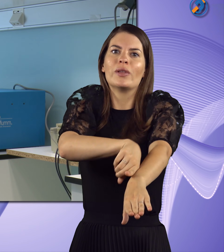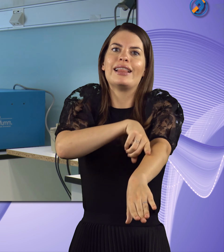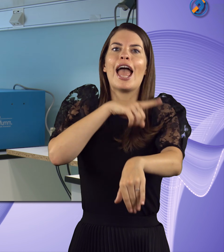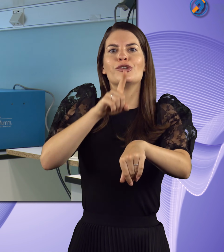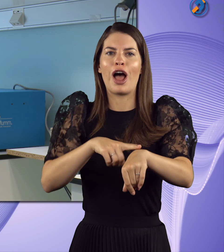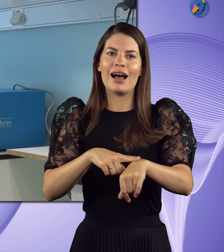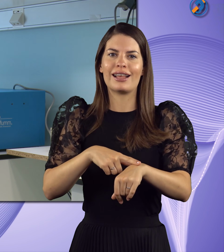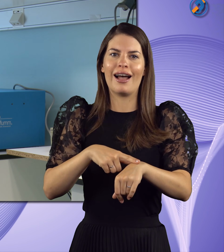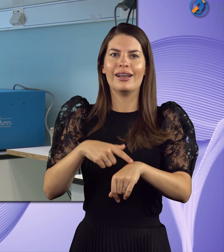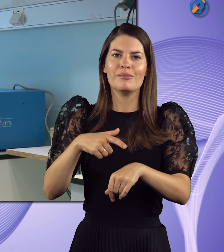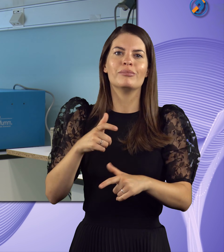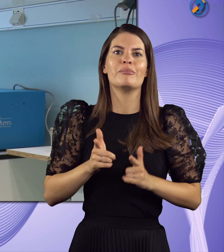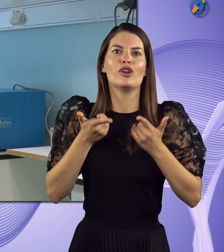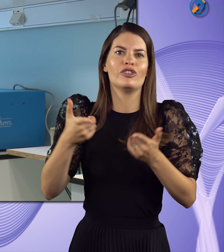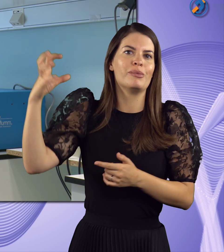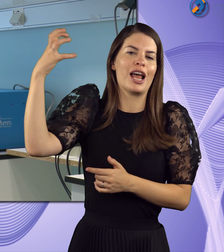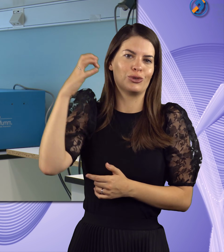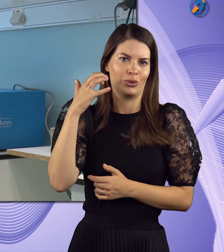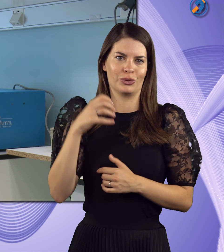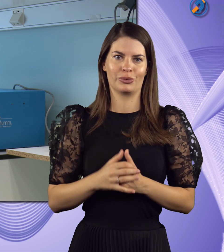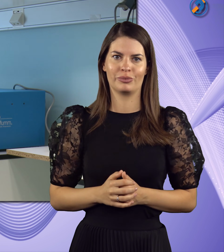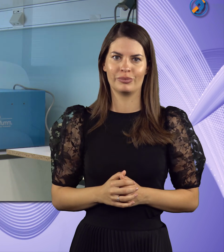bistvu malo izraba, ne pa uporaba.